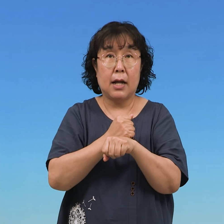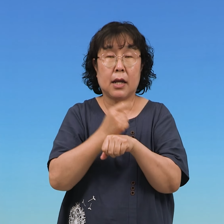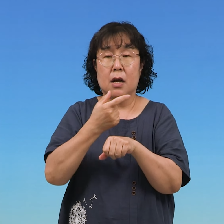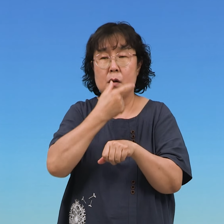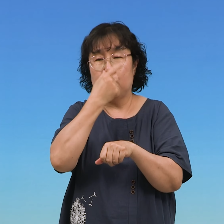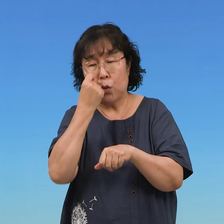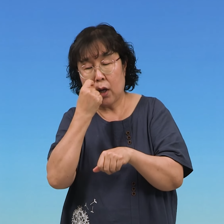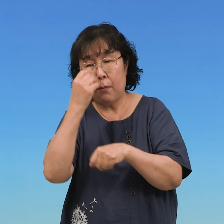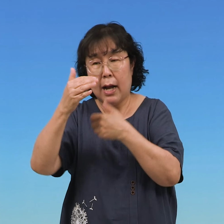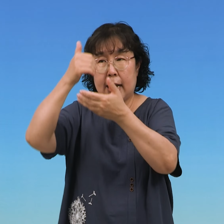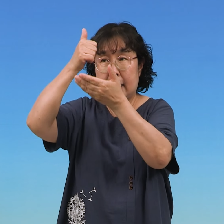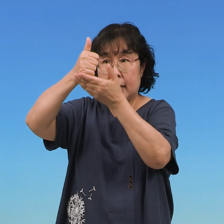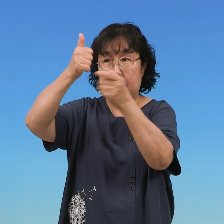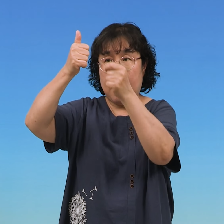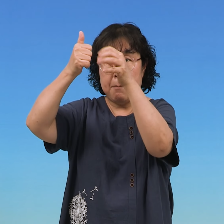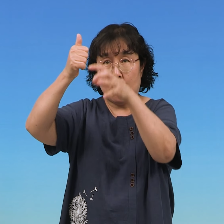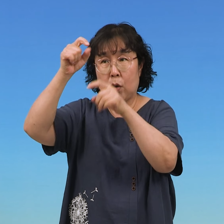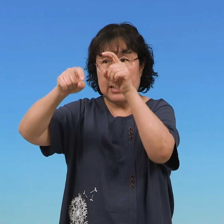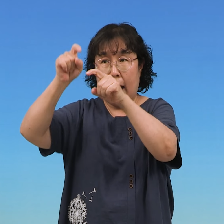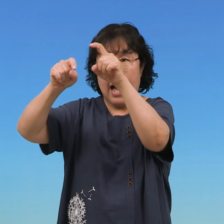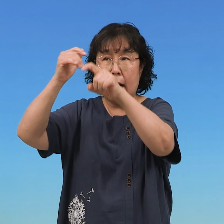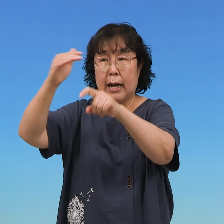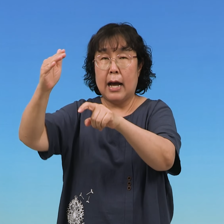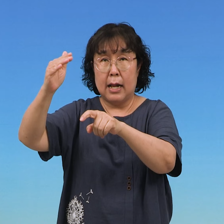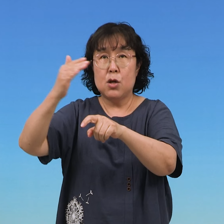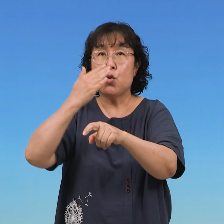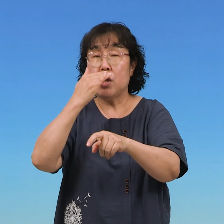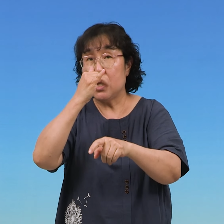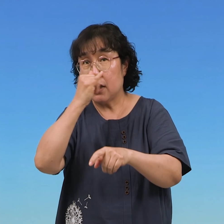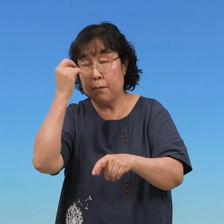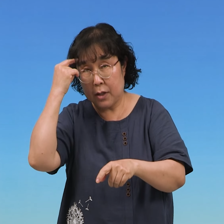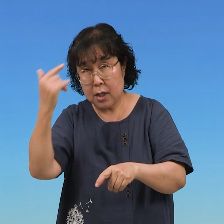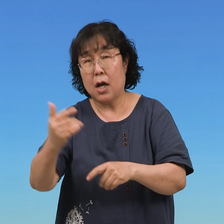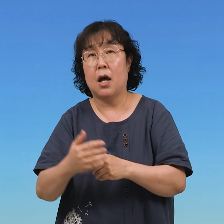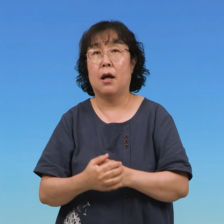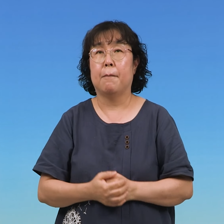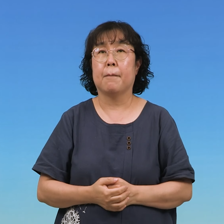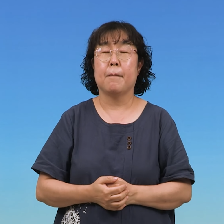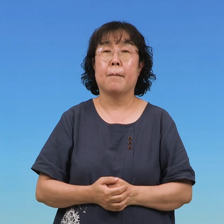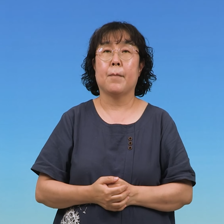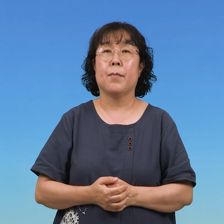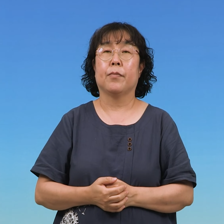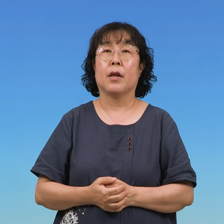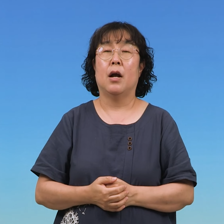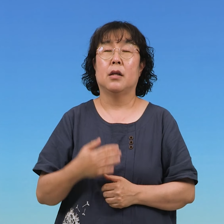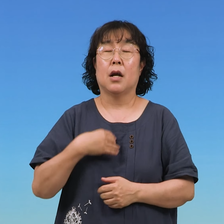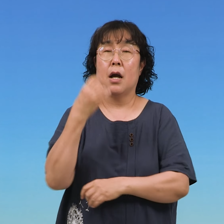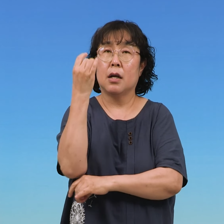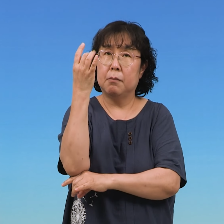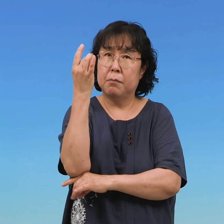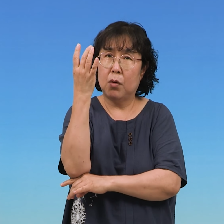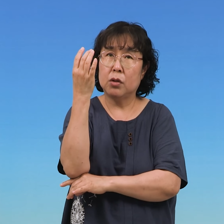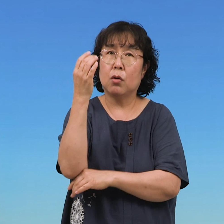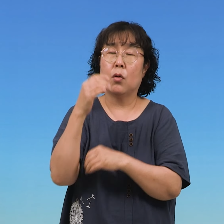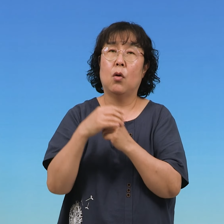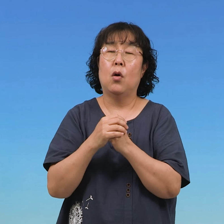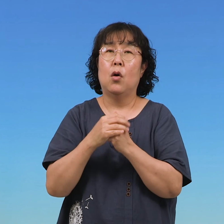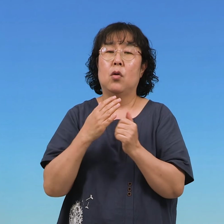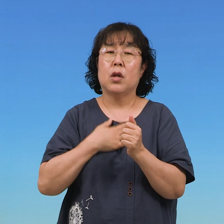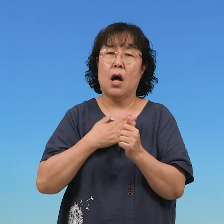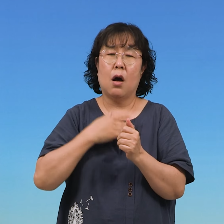결핍을 하나님 앞으로 나아가는 재료로 쓸 수 있느냐고요. 더 본질적인 문제, 근원적으로 내게 왜